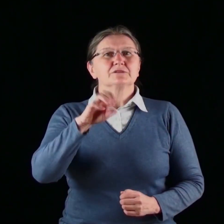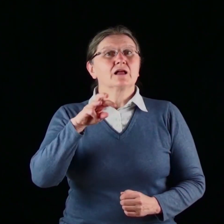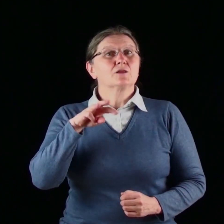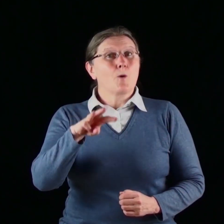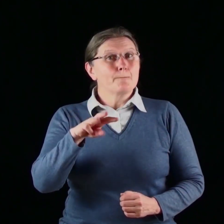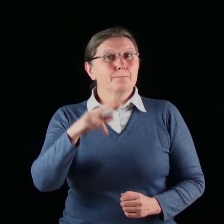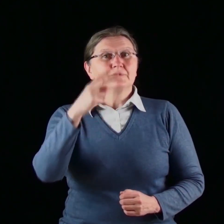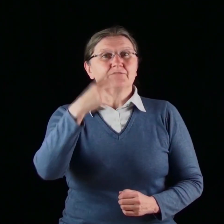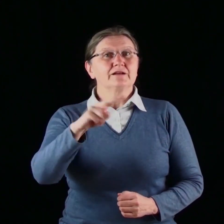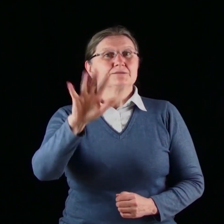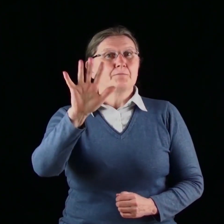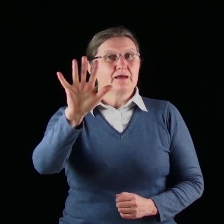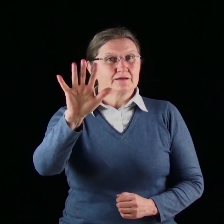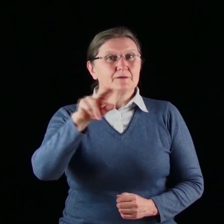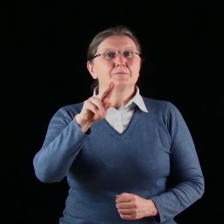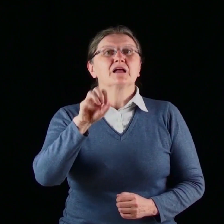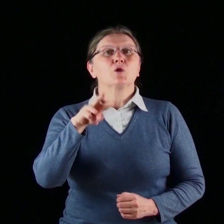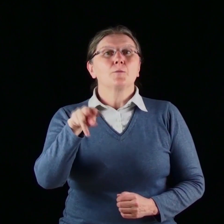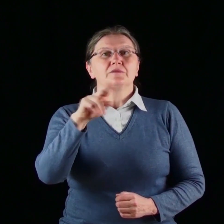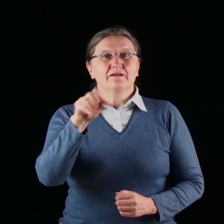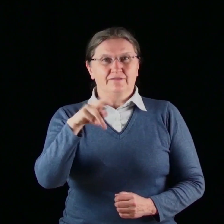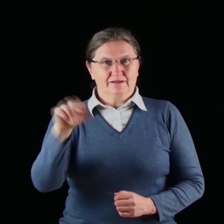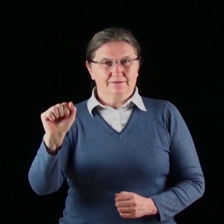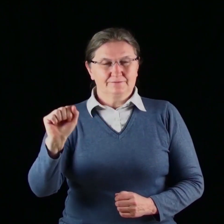Псалом 25 Псалом Давида